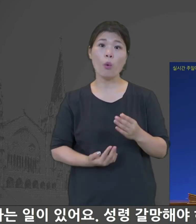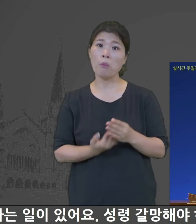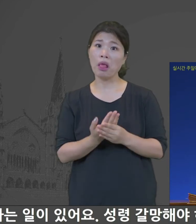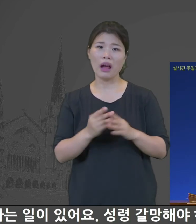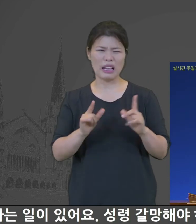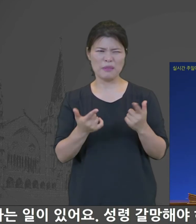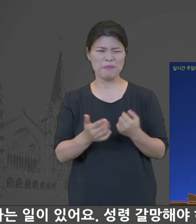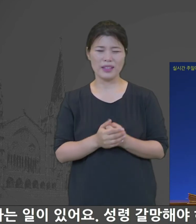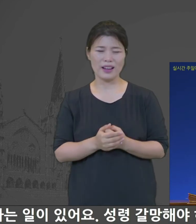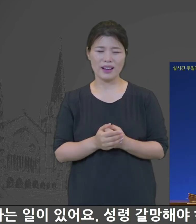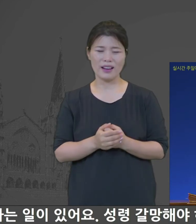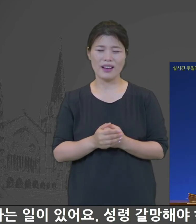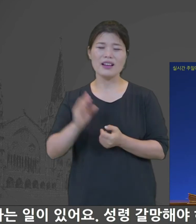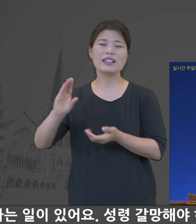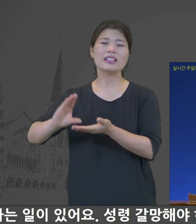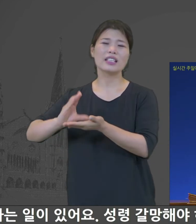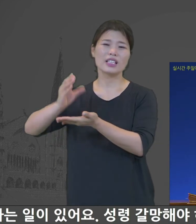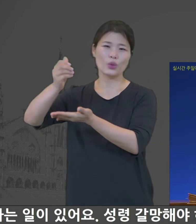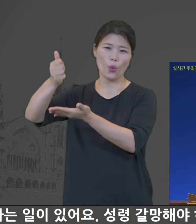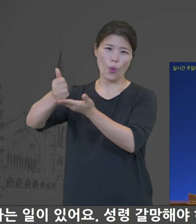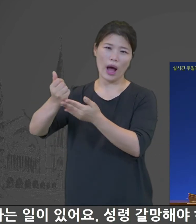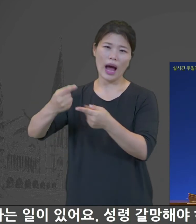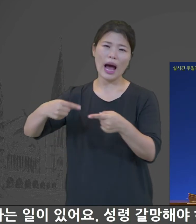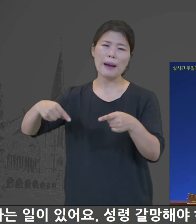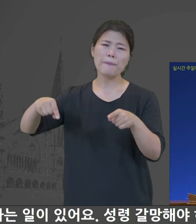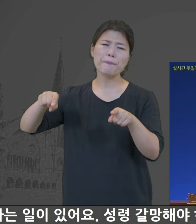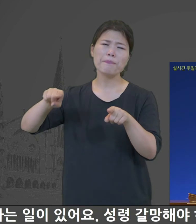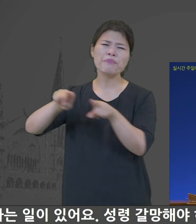왔다고요? 그리스도와 함께,